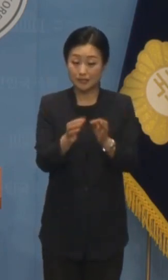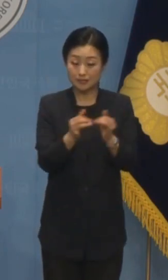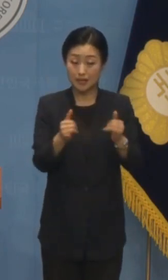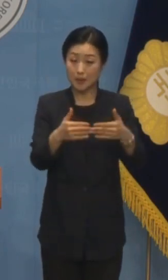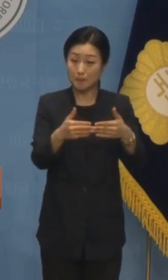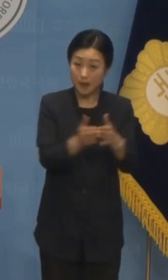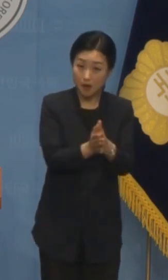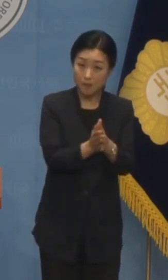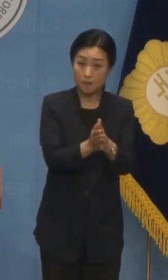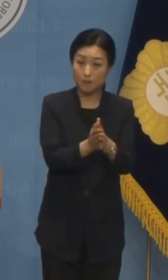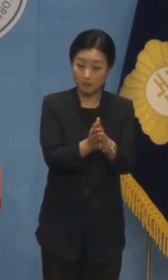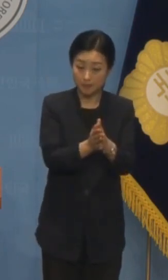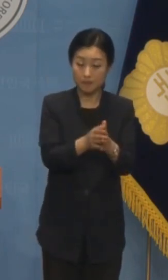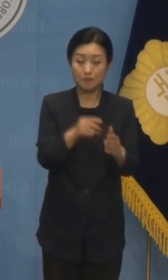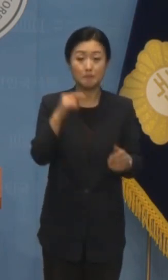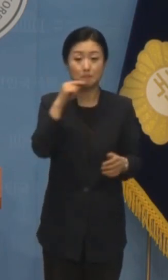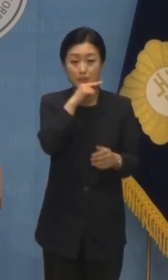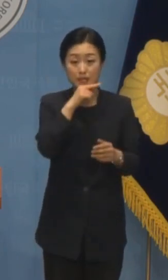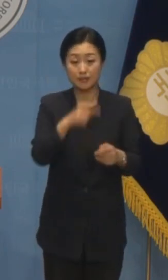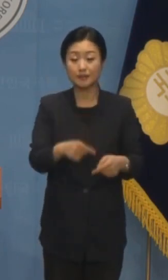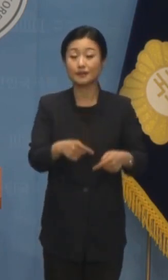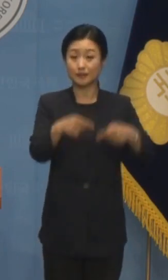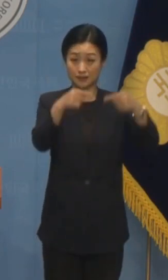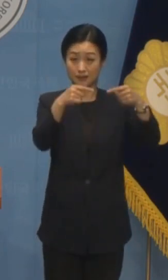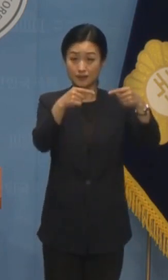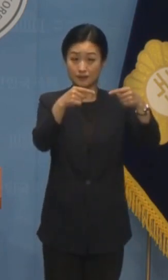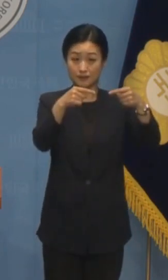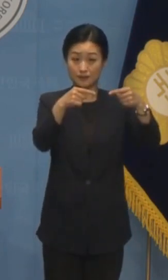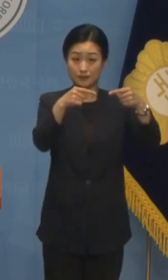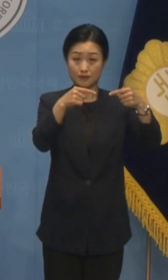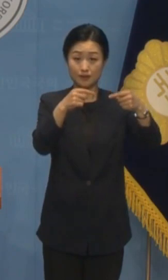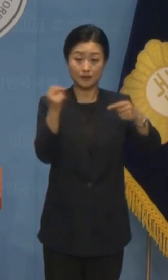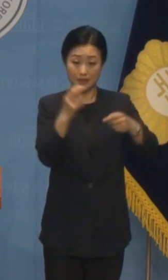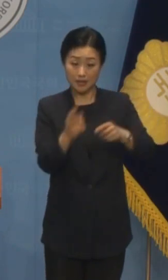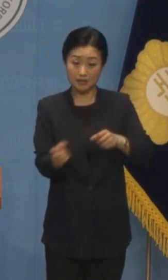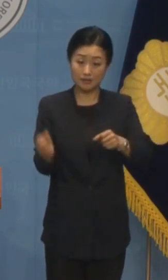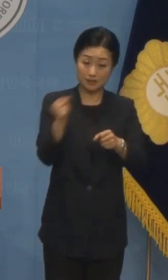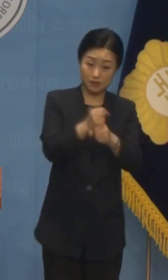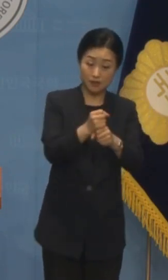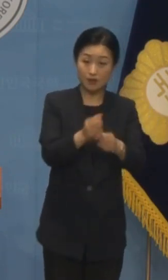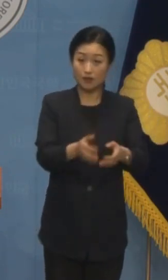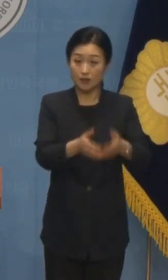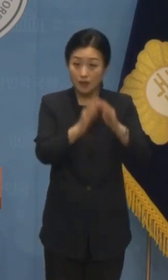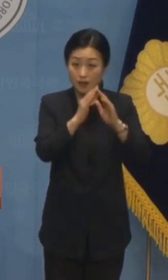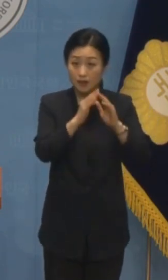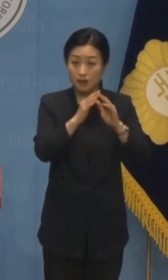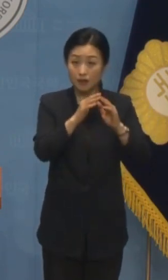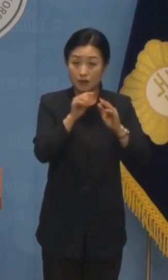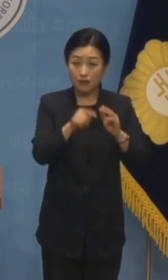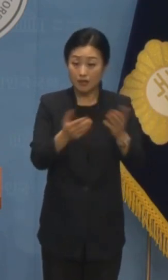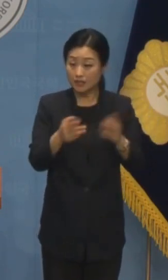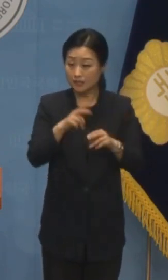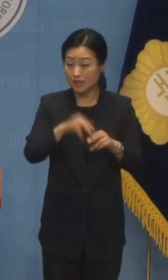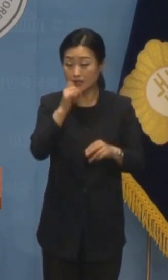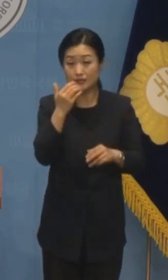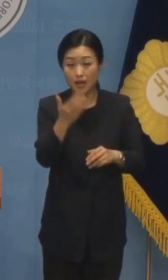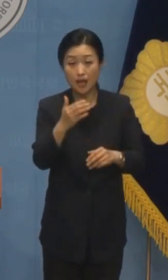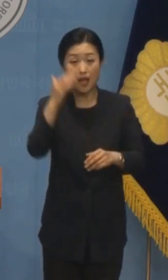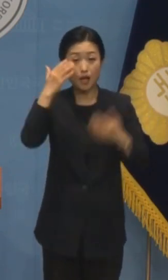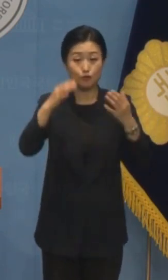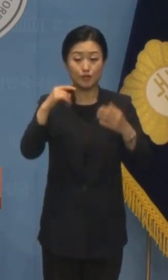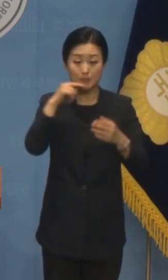폐업하고 나면 막대한 빚까지 지고 폐업하게 될 텐데 재기할 수 있는 변변한 일자리가 있기는 합니까? 대한민국의